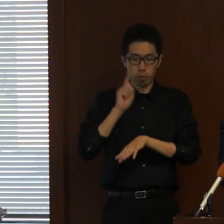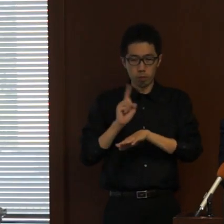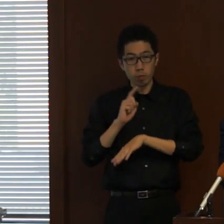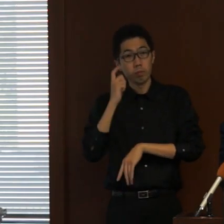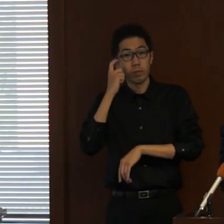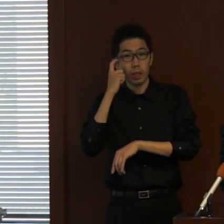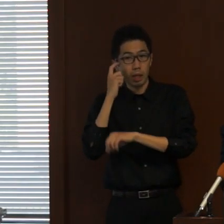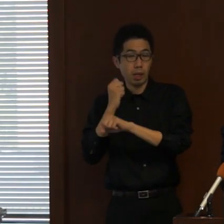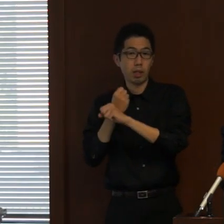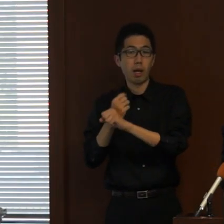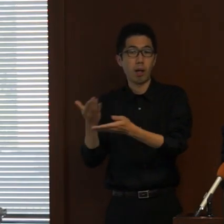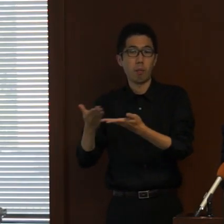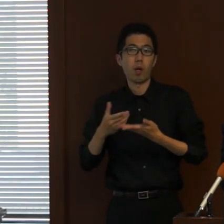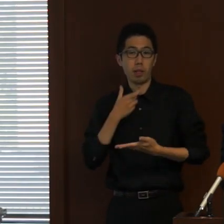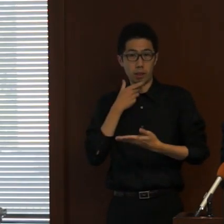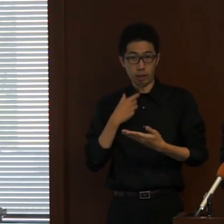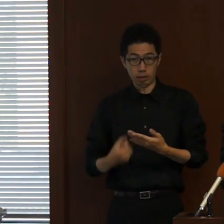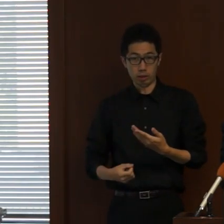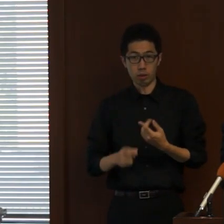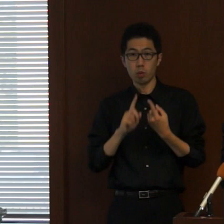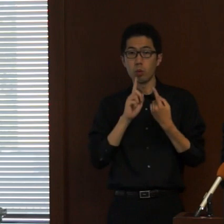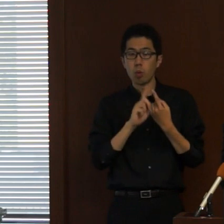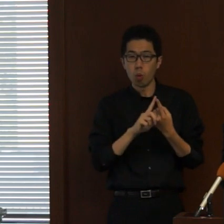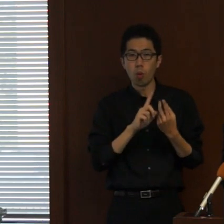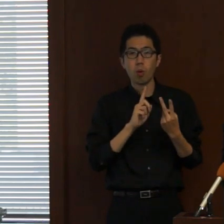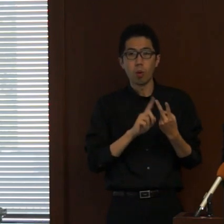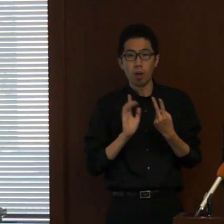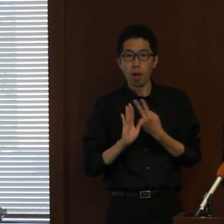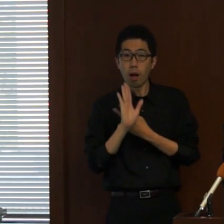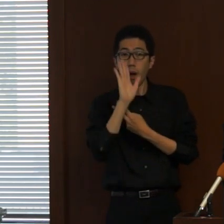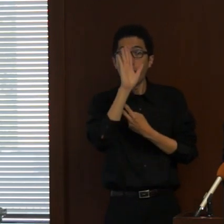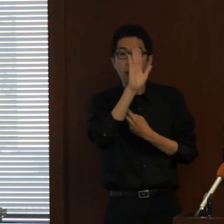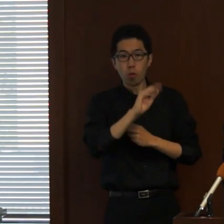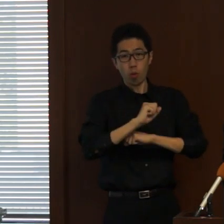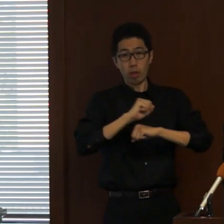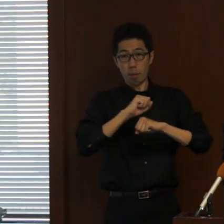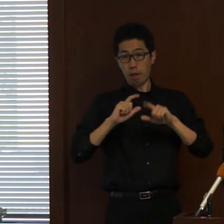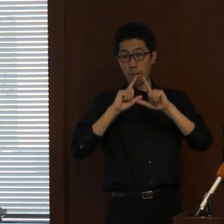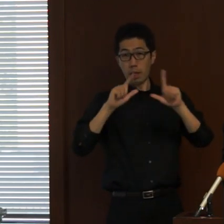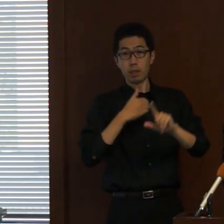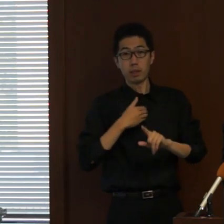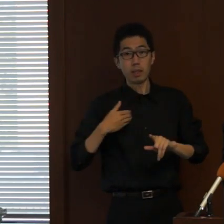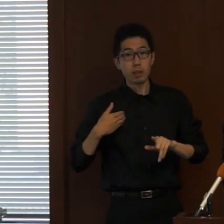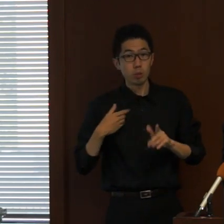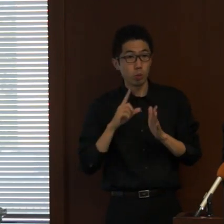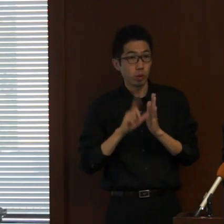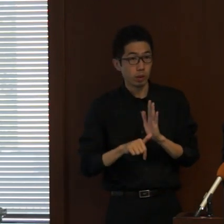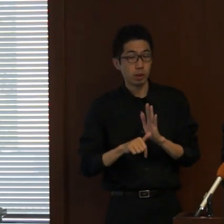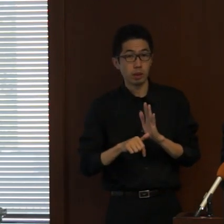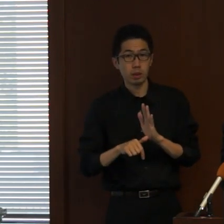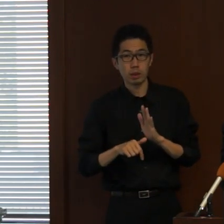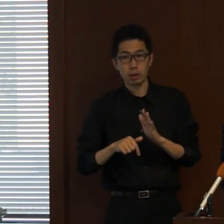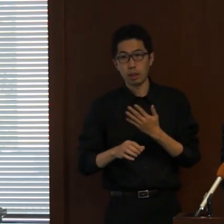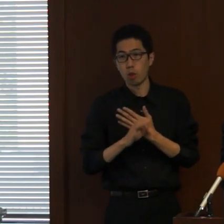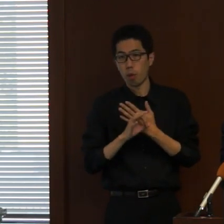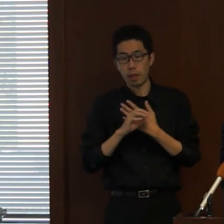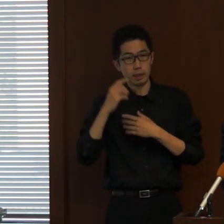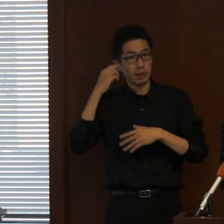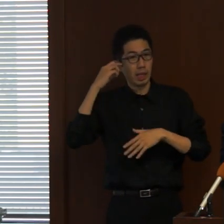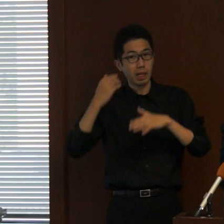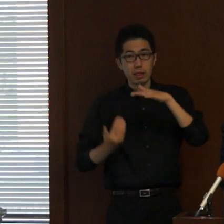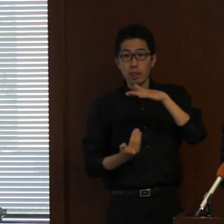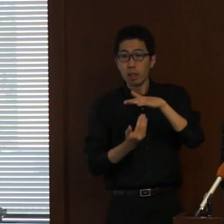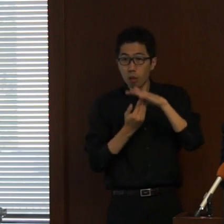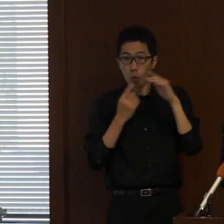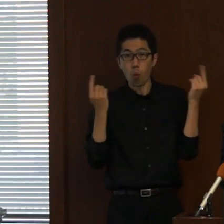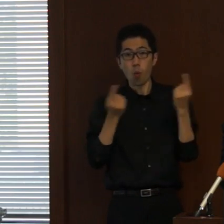と、いずれリアルなものが出てきたとき、例えばうちで言うと佐賀最高フェスとか、そういった